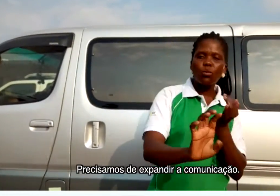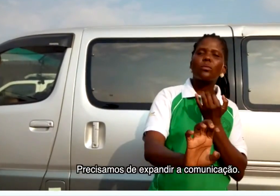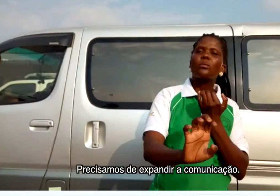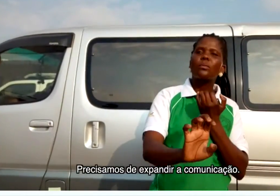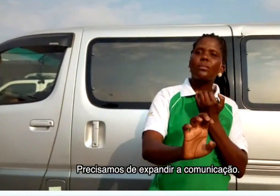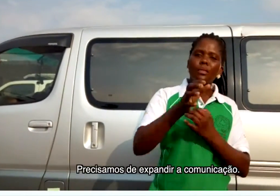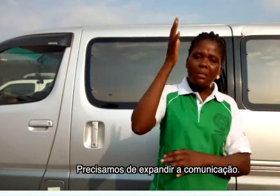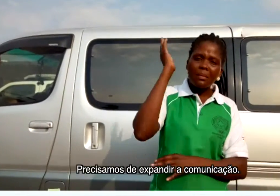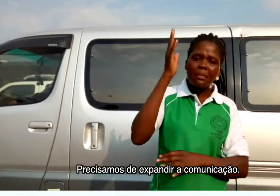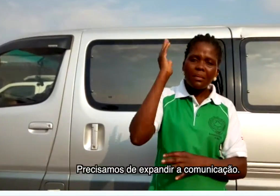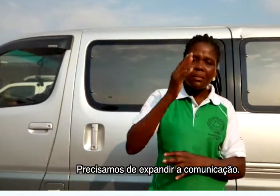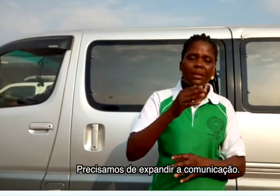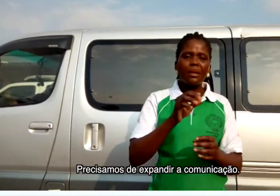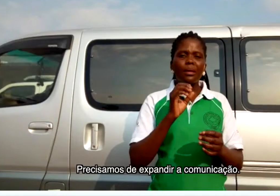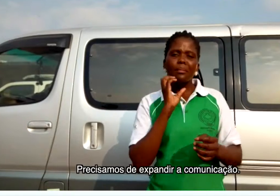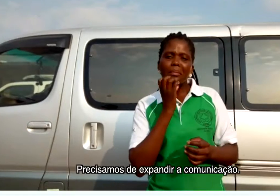Precisamos de expandir a comunicação.